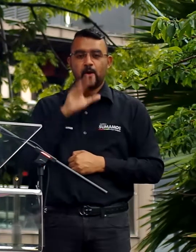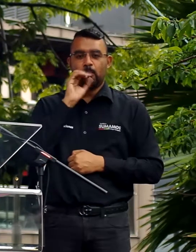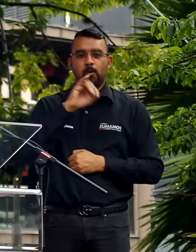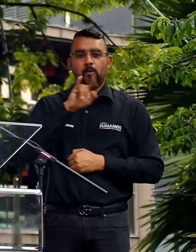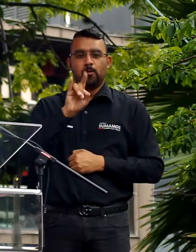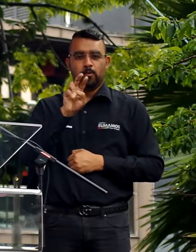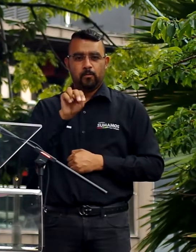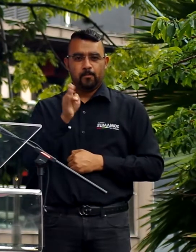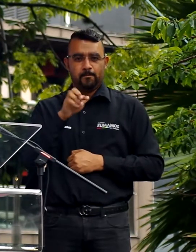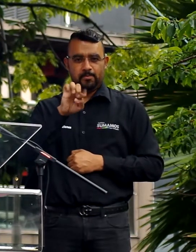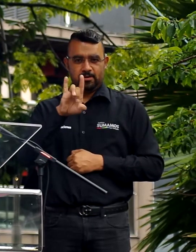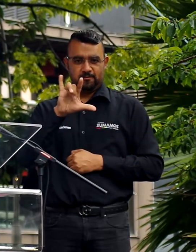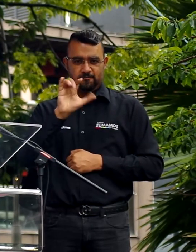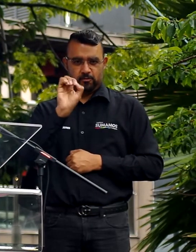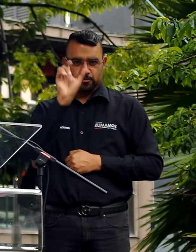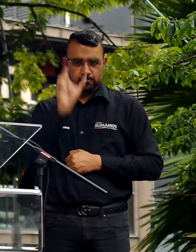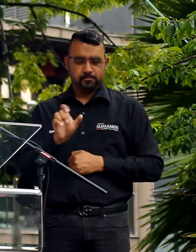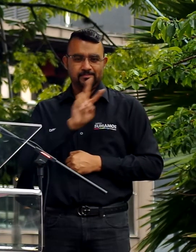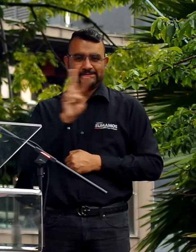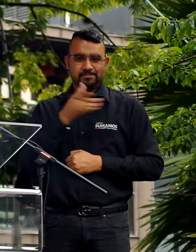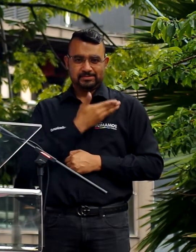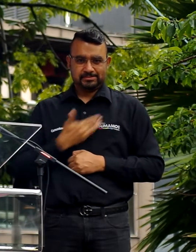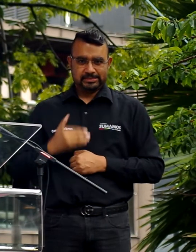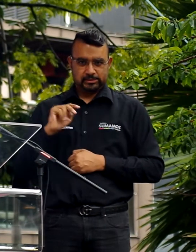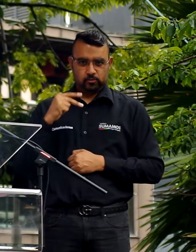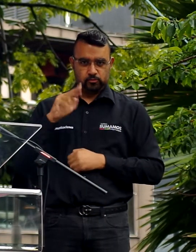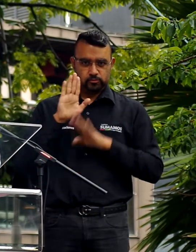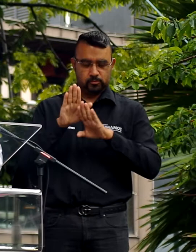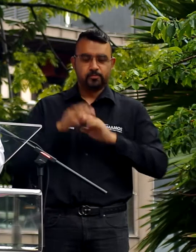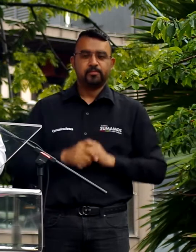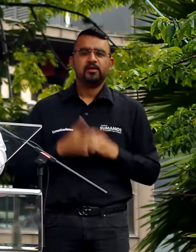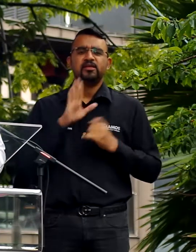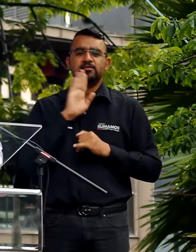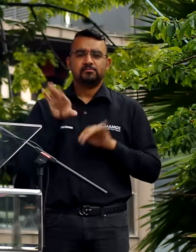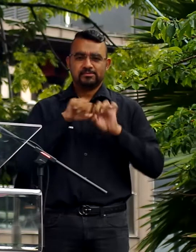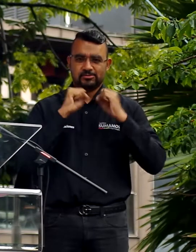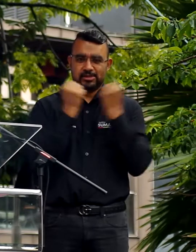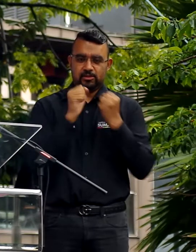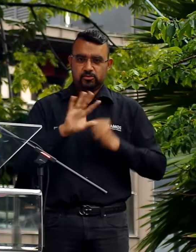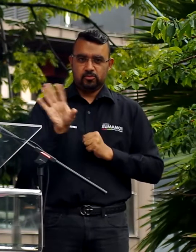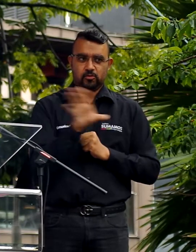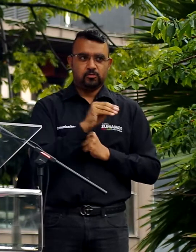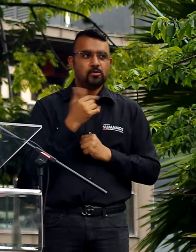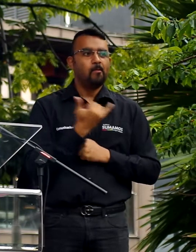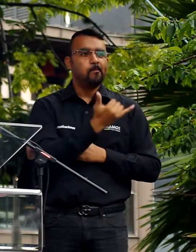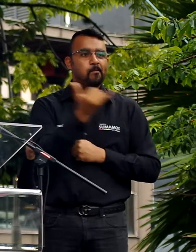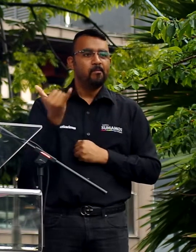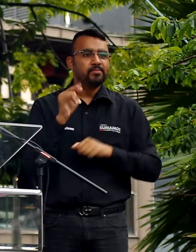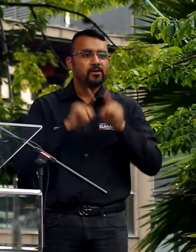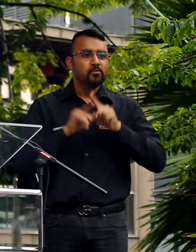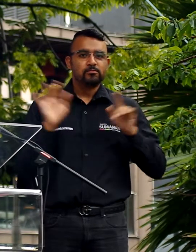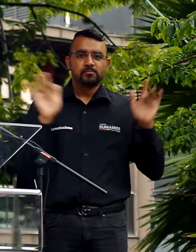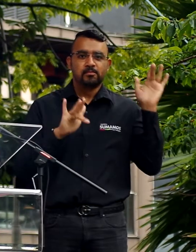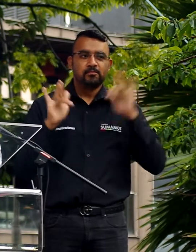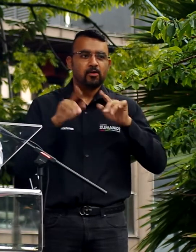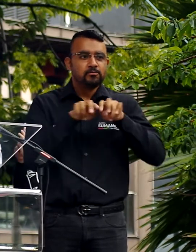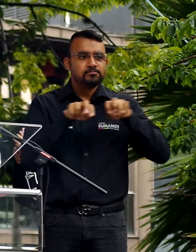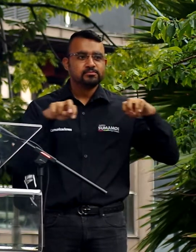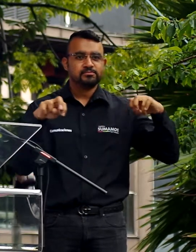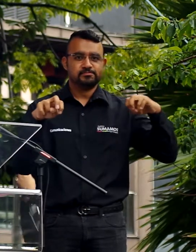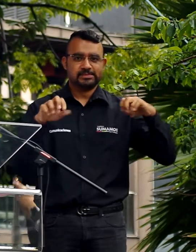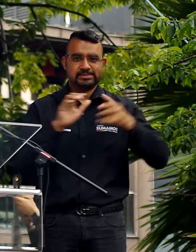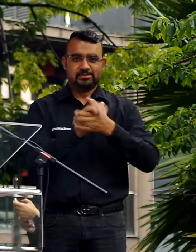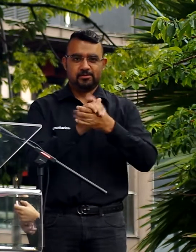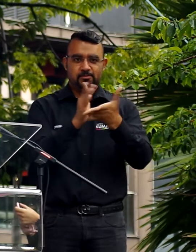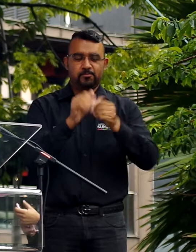Montoya Castañeda, vicepresidente segundo, a todos los honorables concejales del municipio de Envigado que se encuentran en este día, a Paula